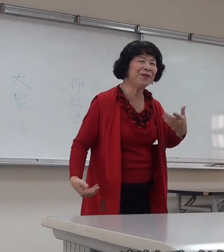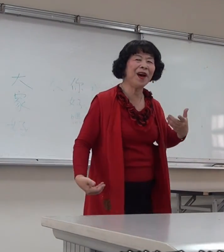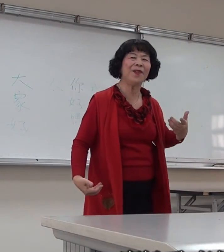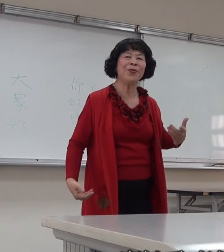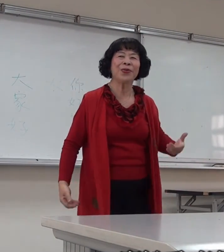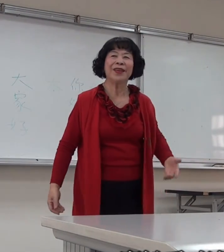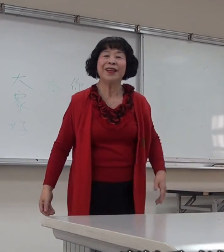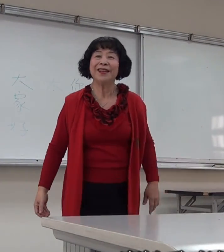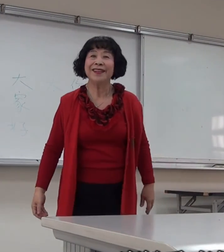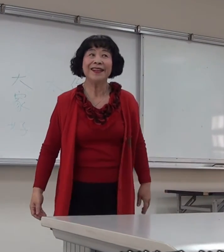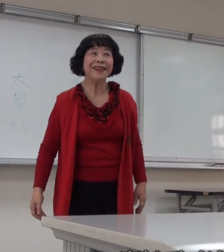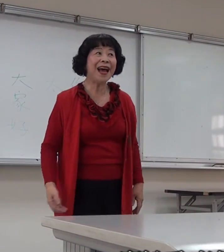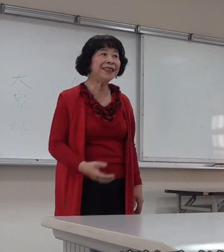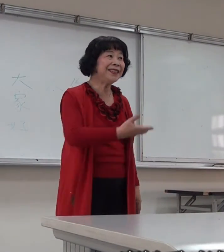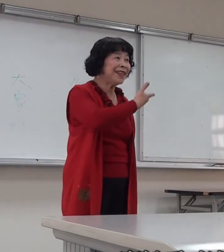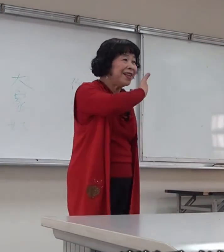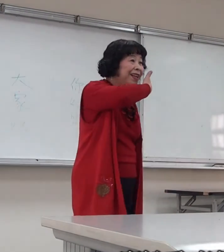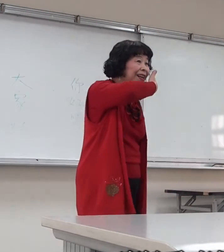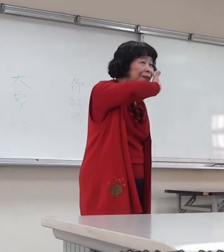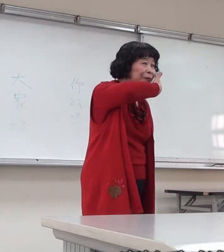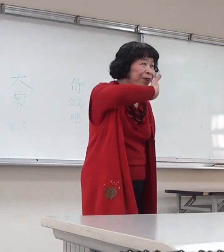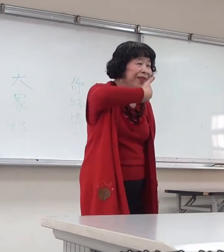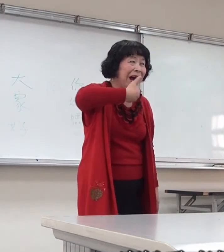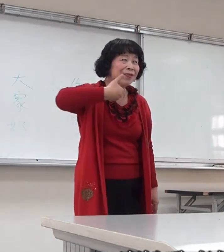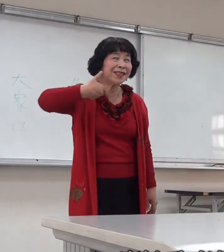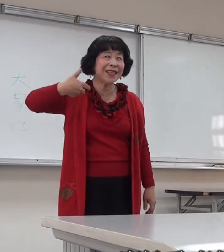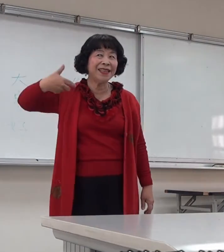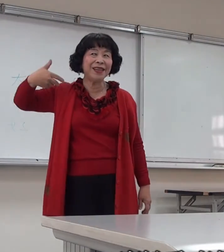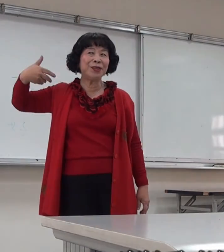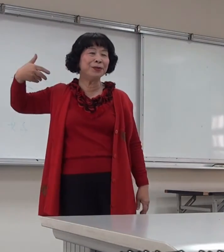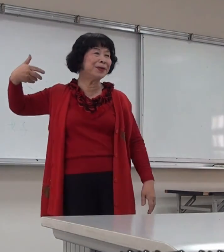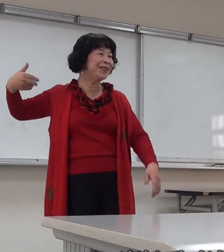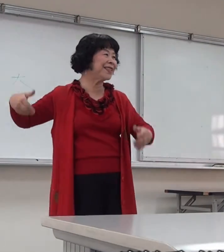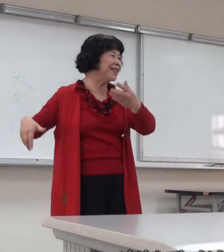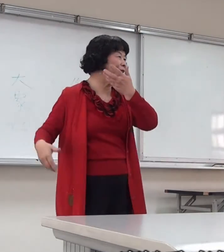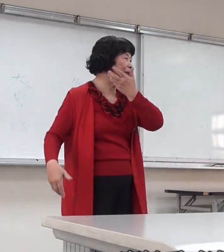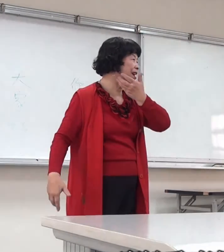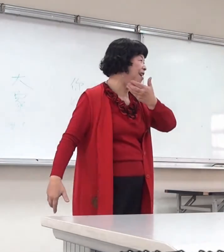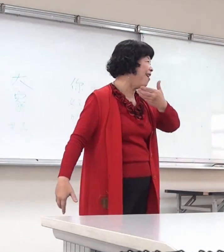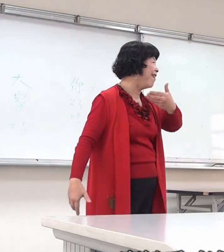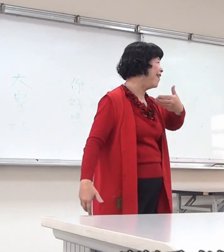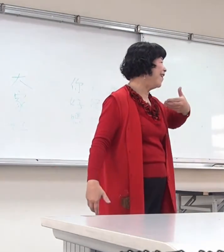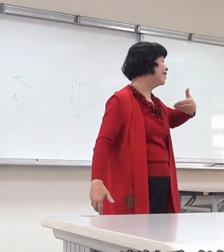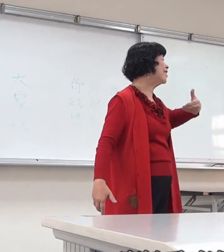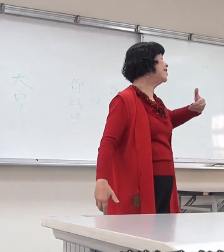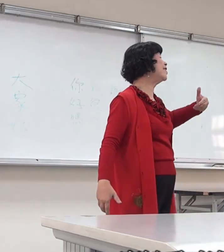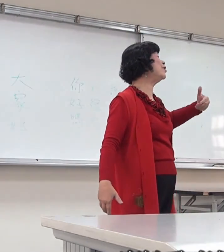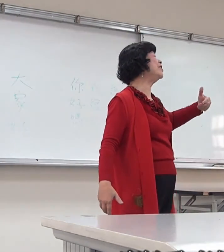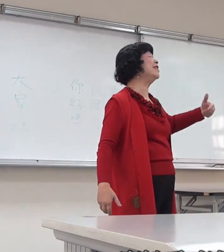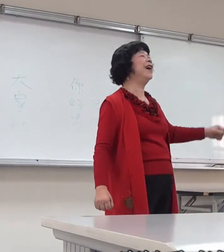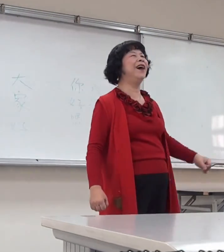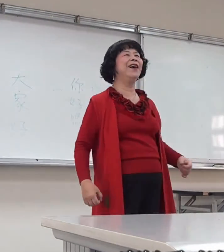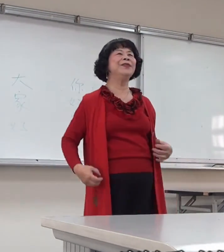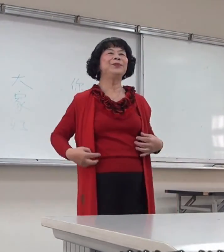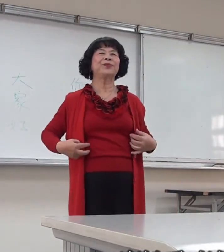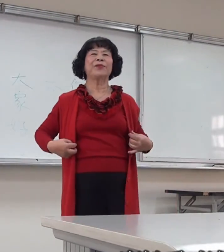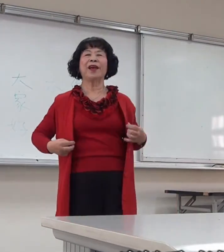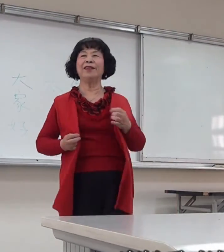么？拿这个老生的胡子有没有？啊、哦，这是戏，啊、哦，这